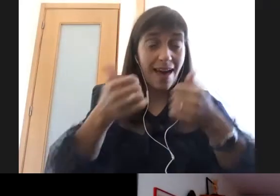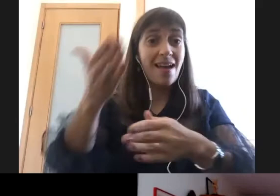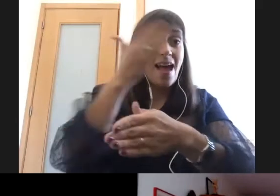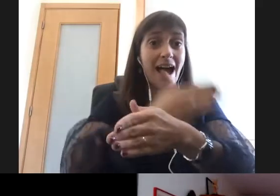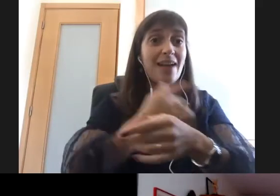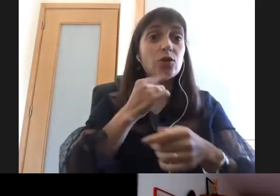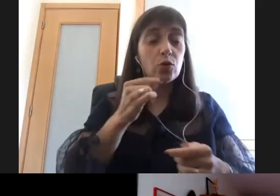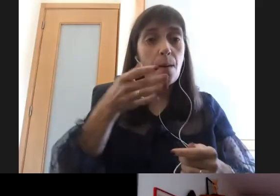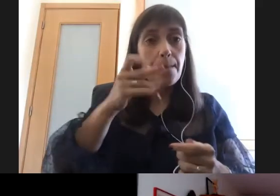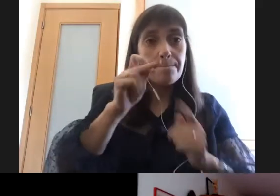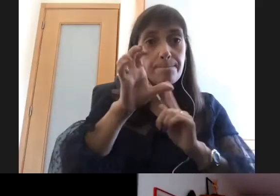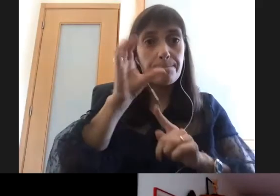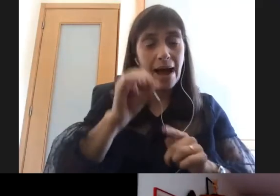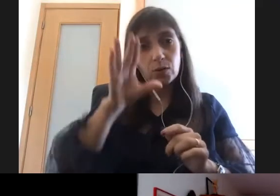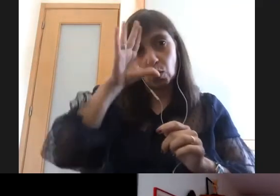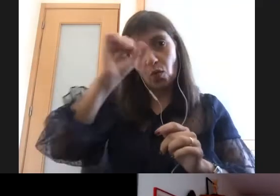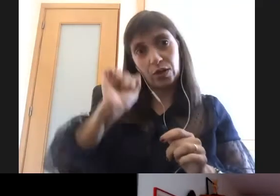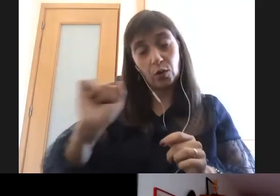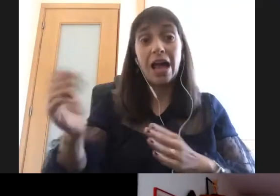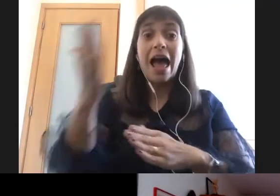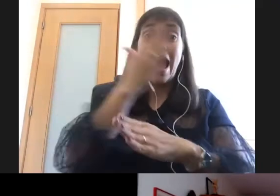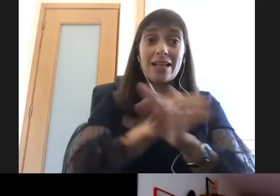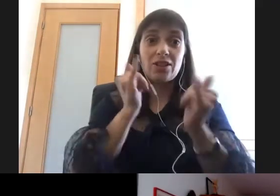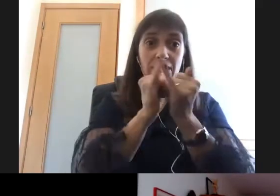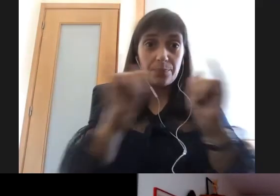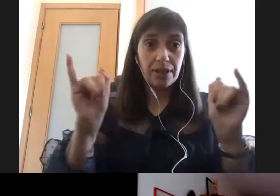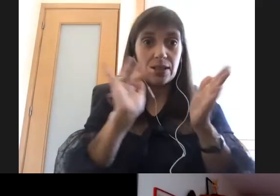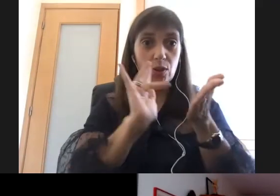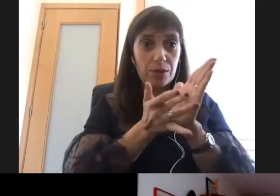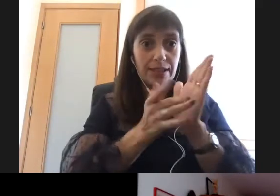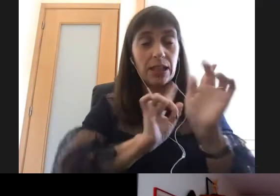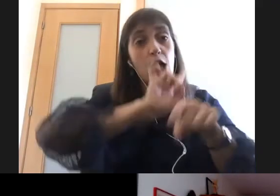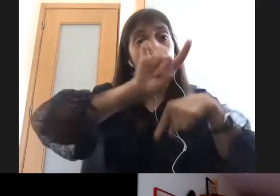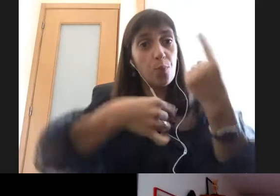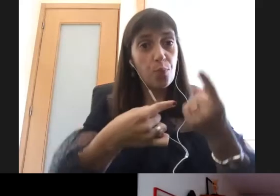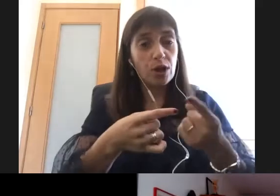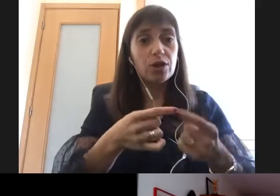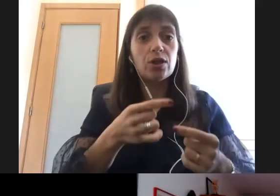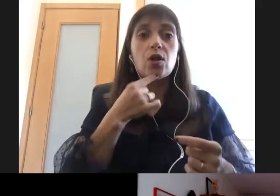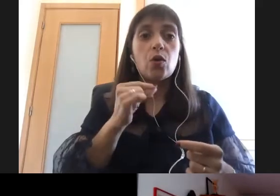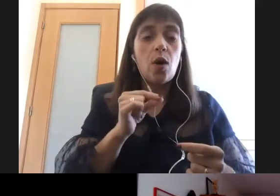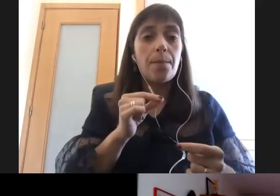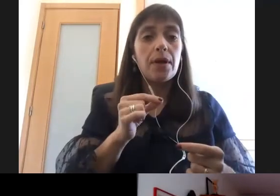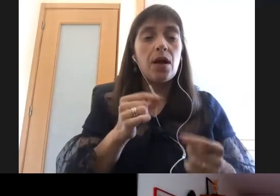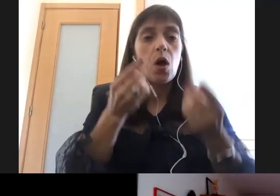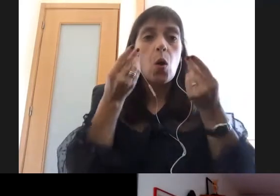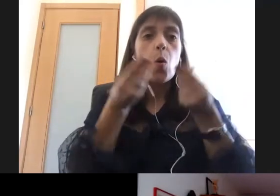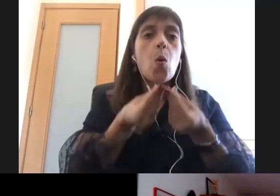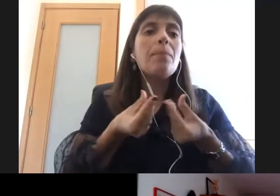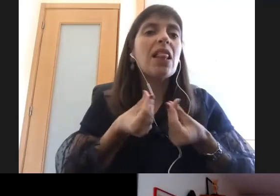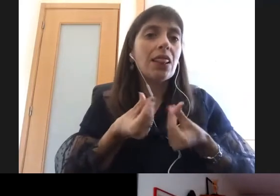dos Governadores, antes da independência do Brasil. Depois passou a ser o Humilde Palácio, porque é humilde mesmo,